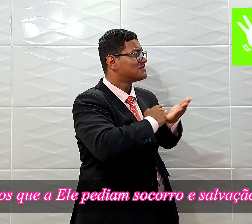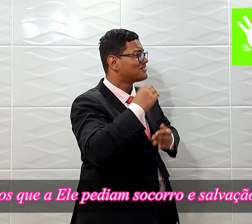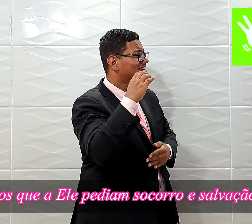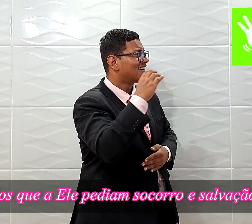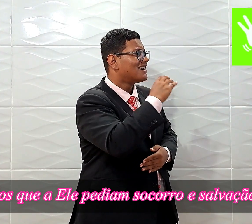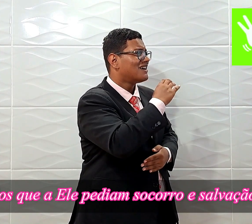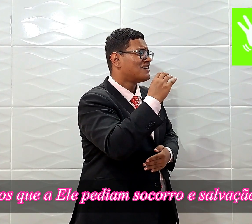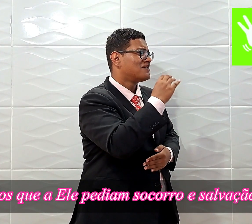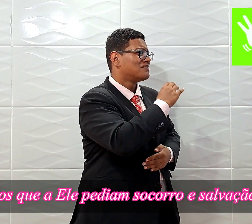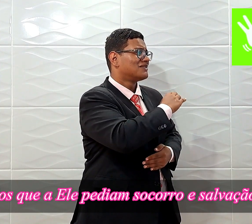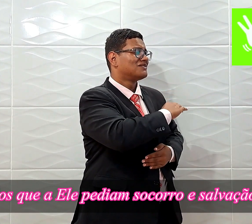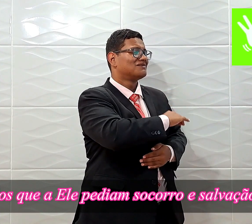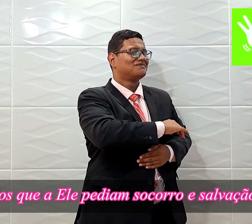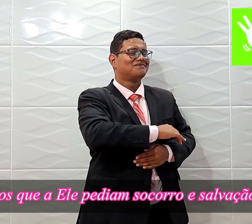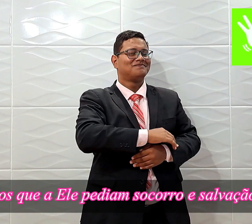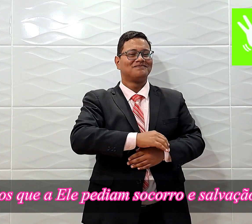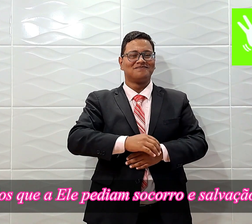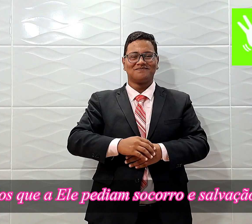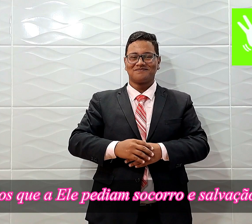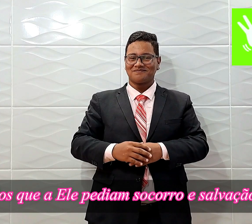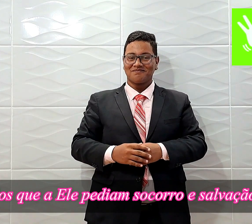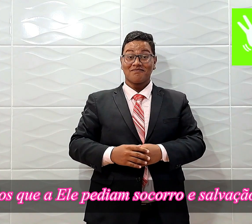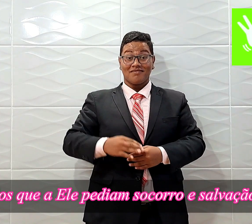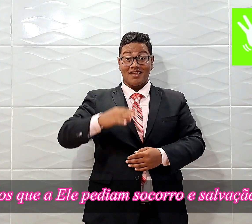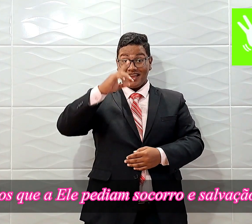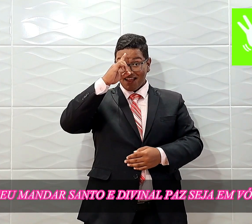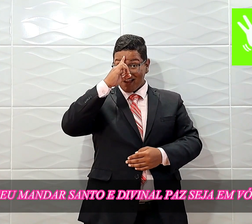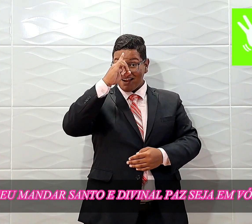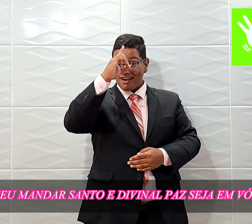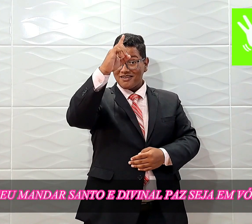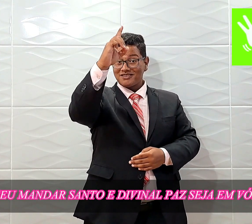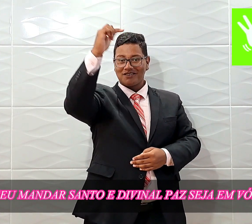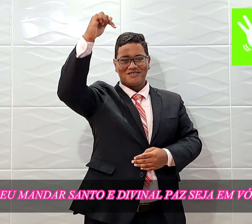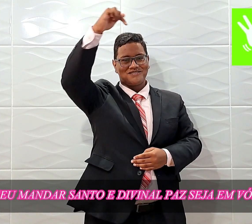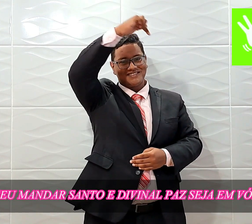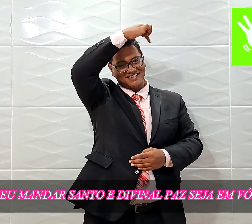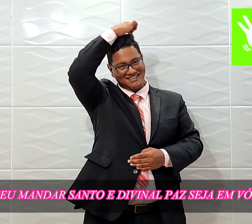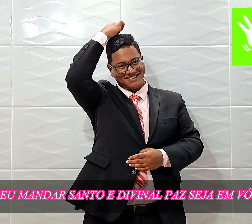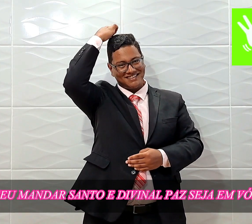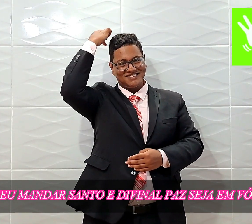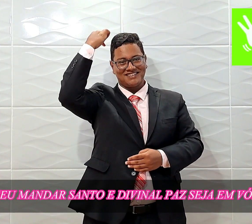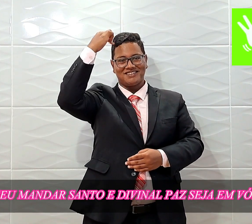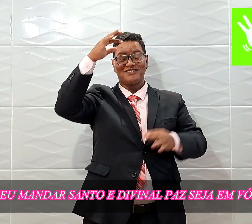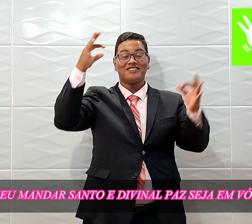salvação Ao seu mandar santo e